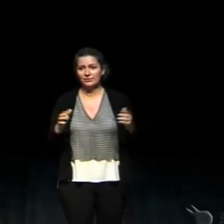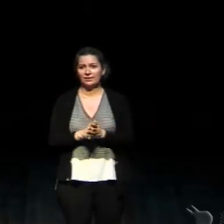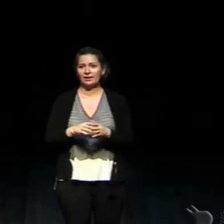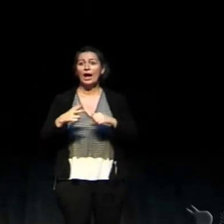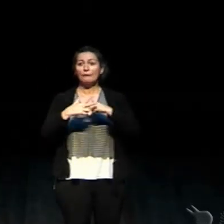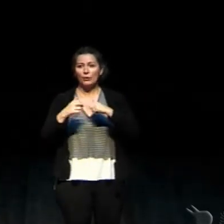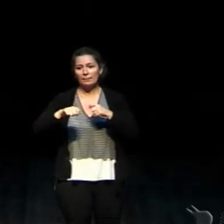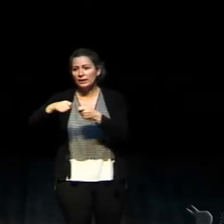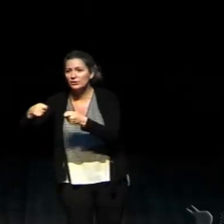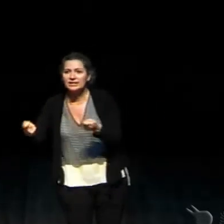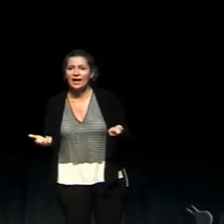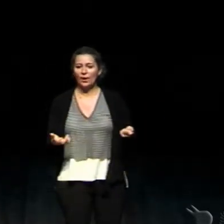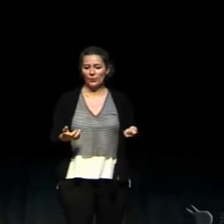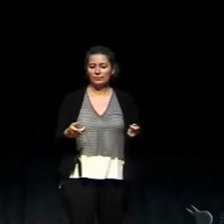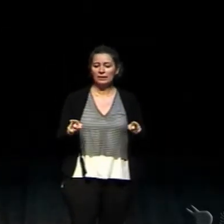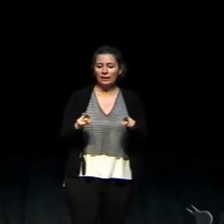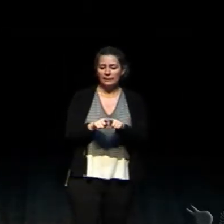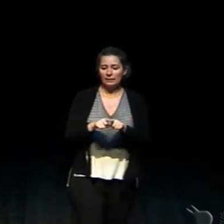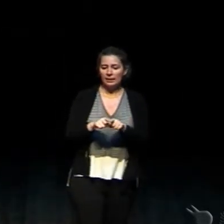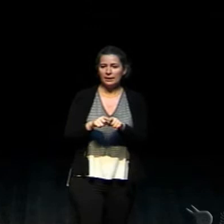Classificadores, gramática, vocabulários,